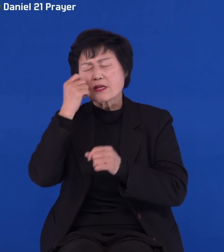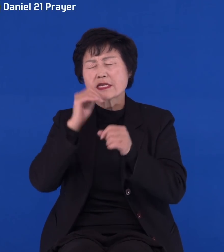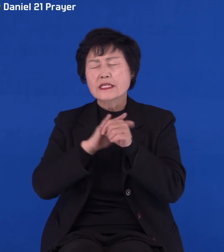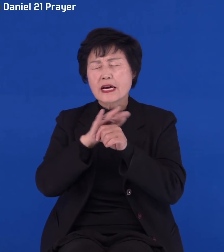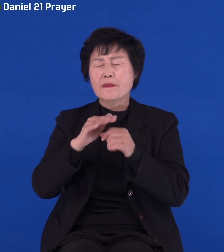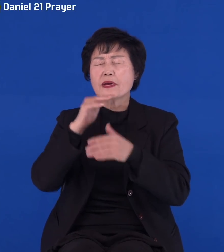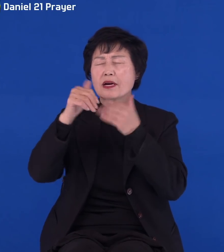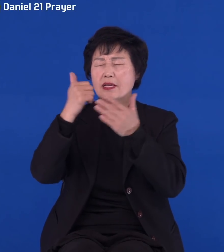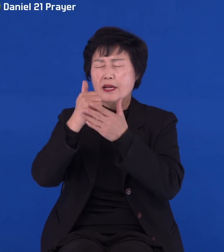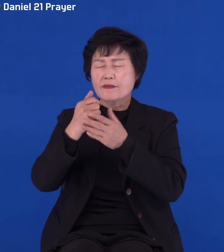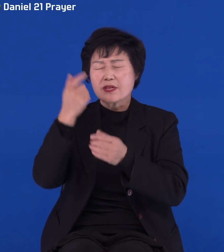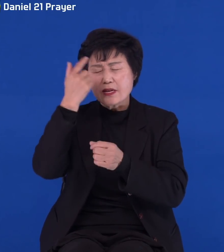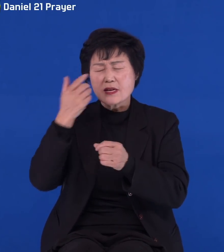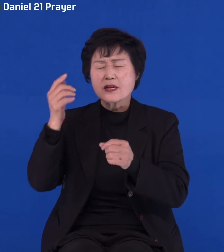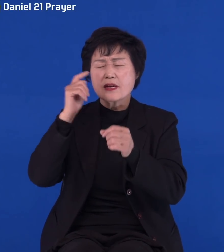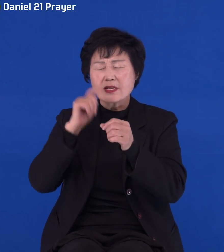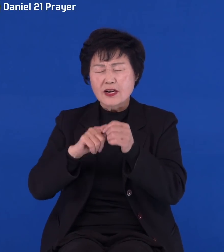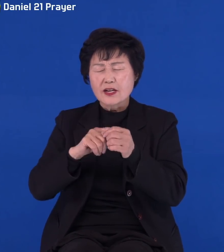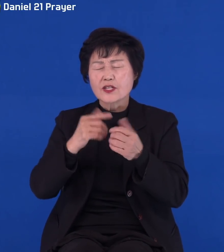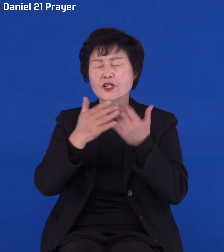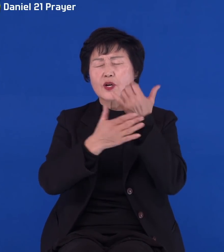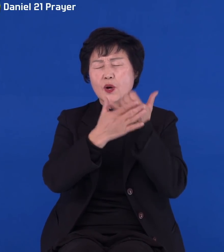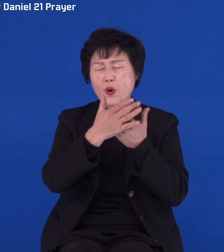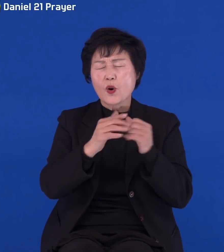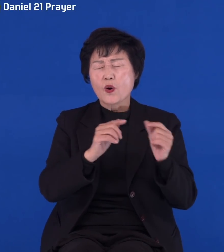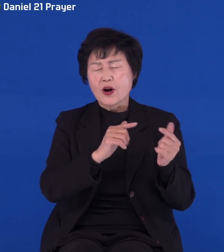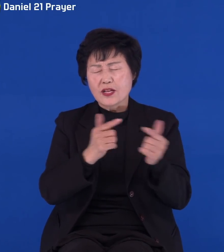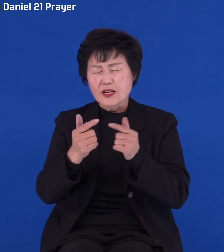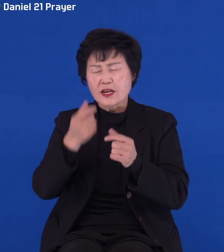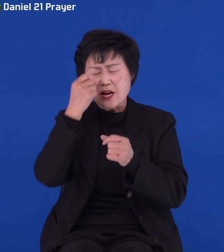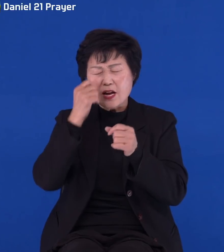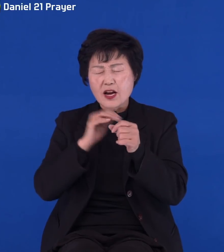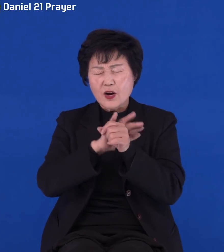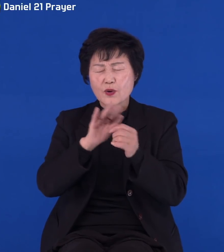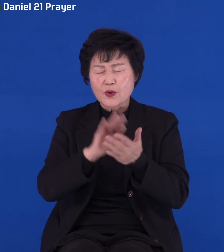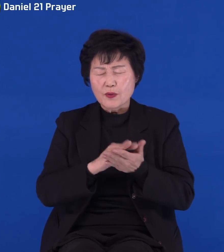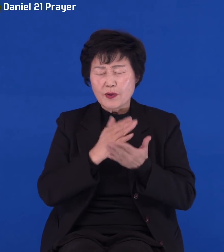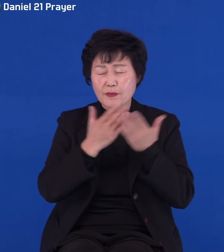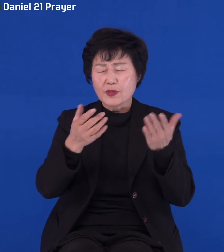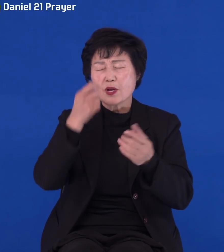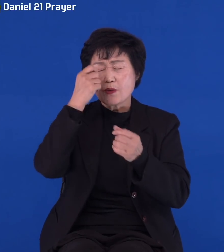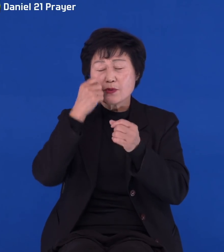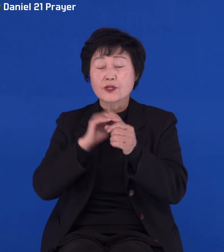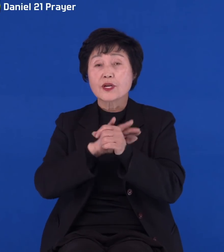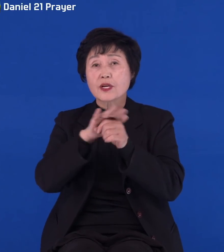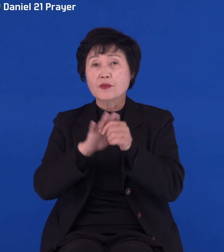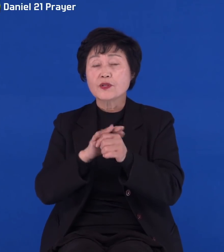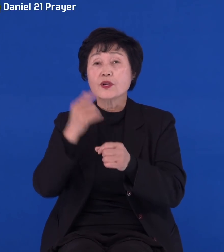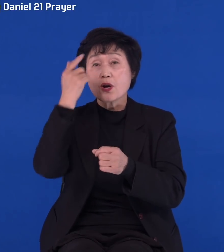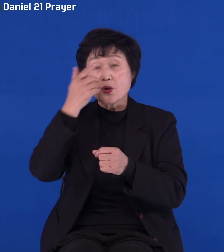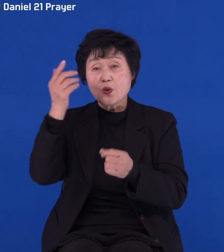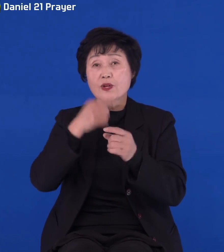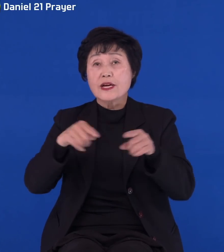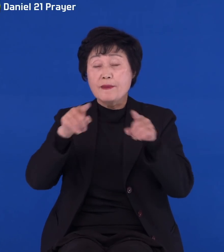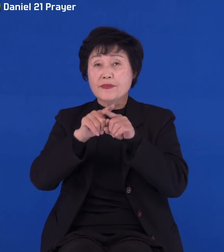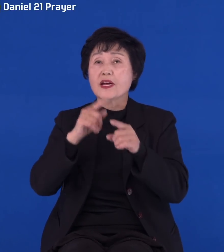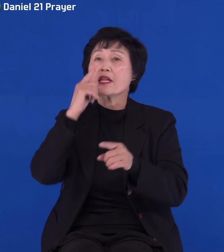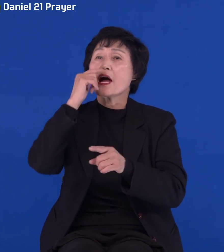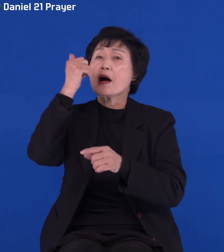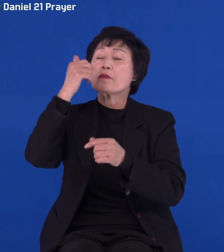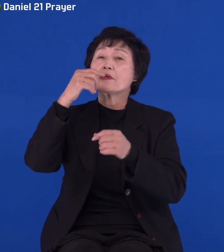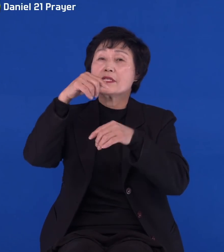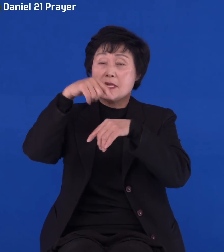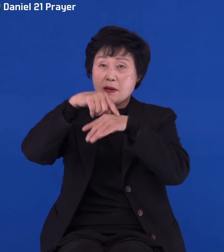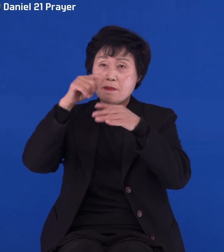이 영적인 고아들에게 긍휼을 베푸사 불쌍함을 느끼고 영원히 함께하기 원하시는 하나님 아버지의 마음에 반응하게